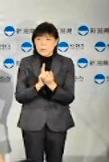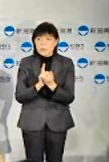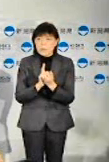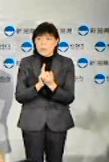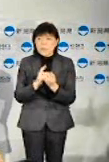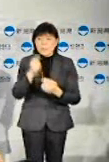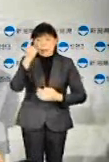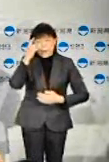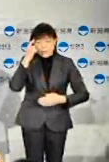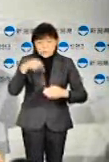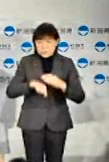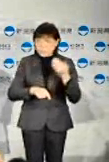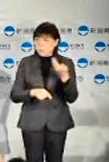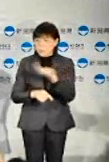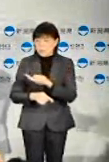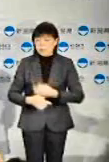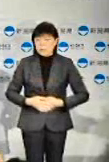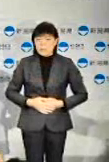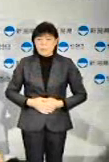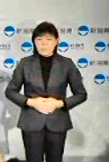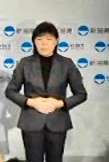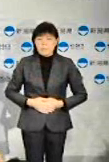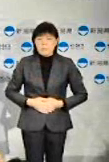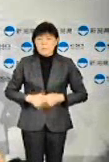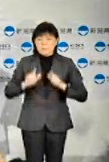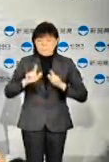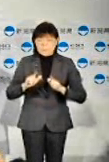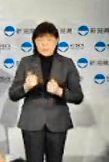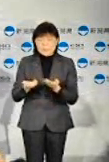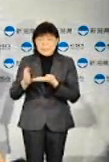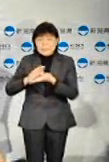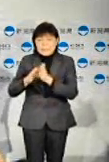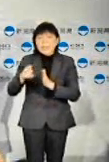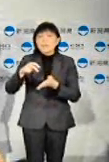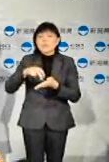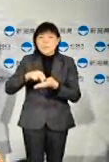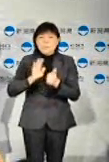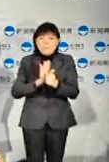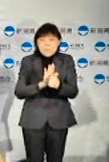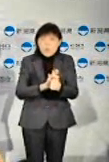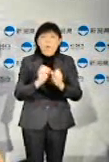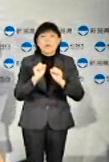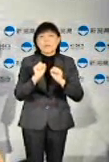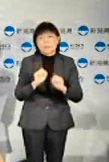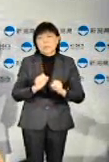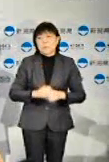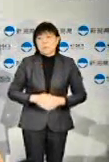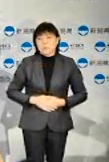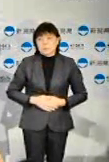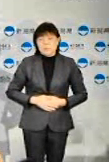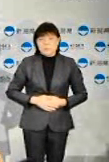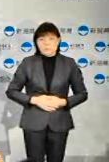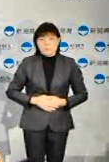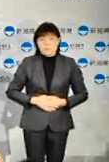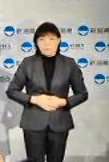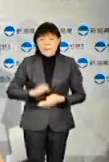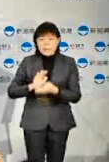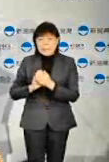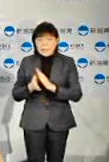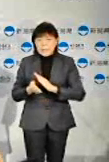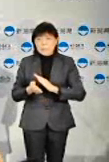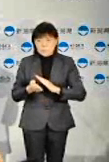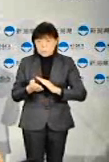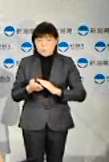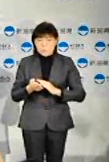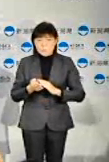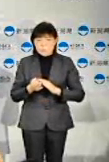制度設計考えられたりとか、 いやだから今までもすでに県は後押ししてきています。基本的には市町村さんが前に出ると思いますけれども、市町